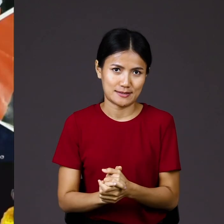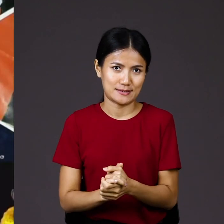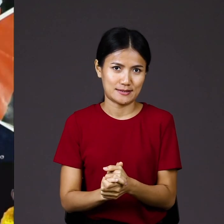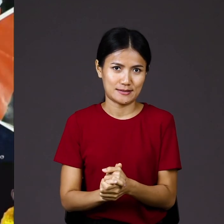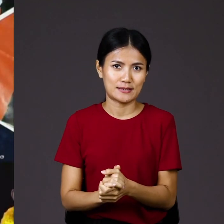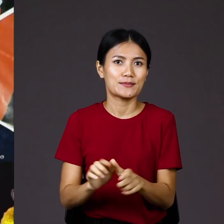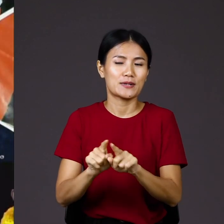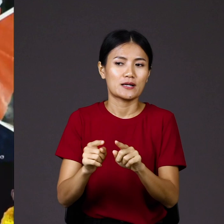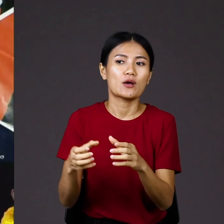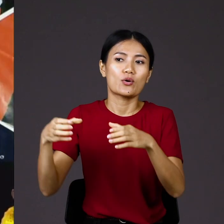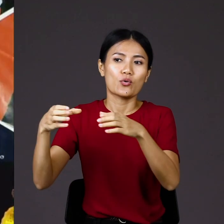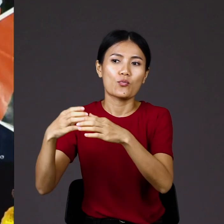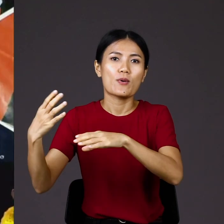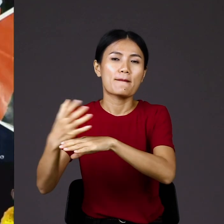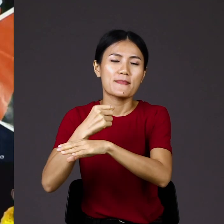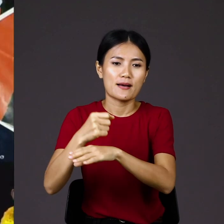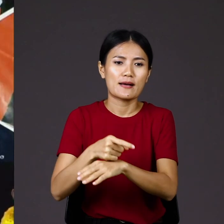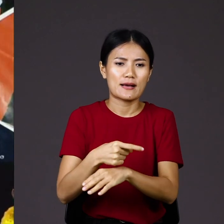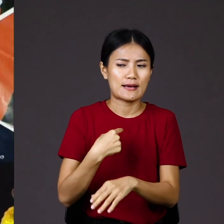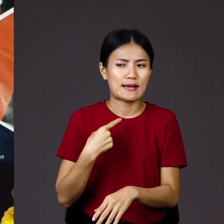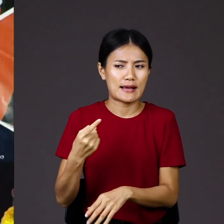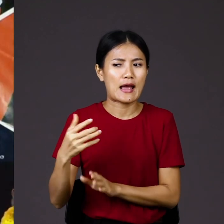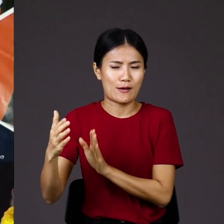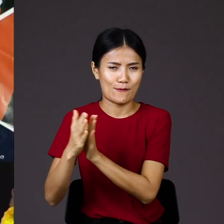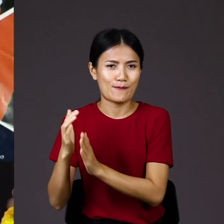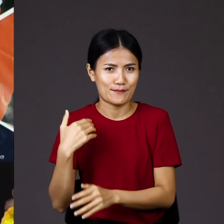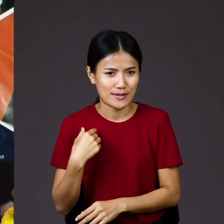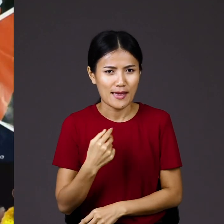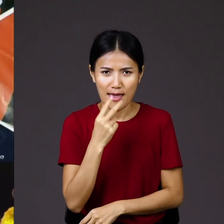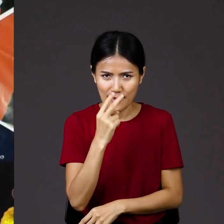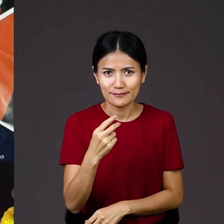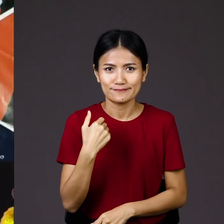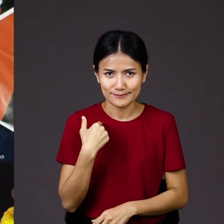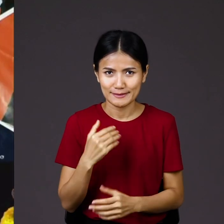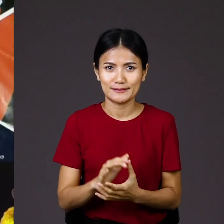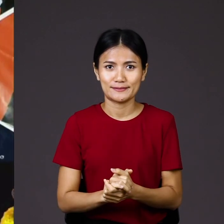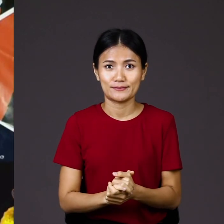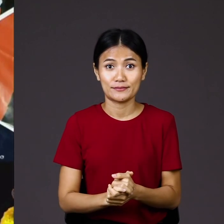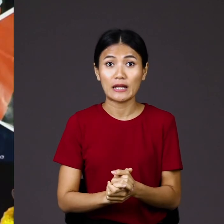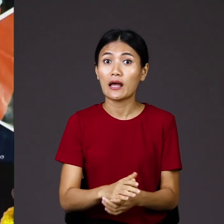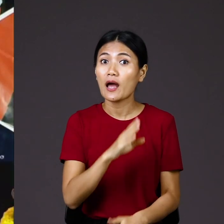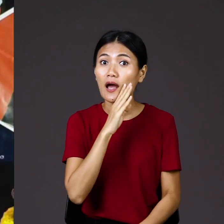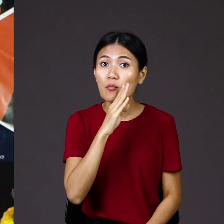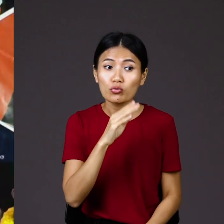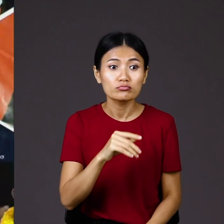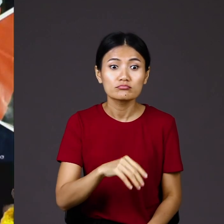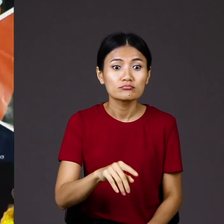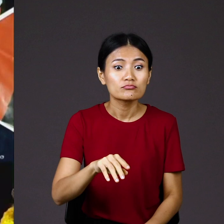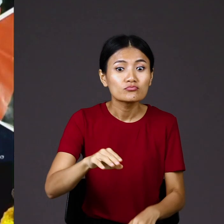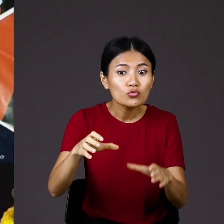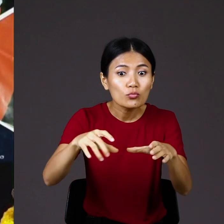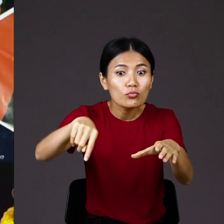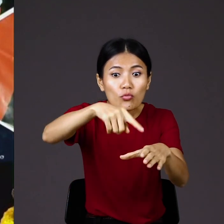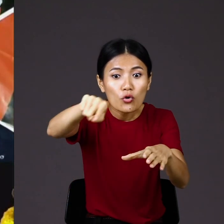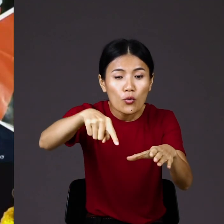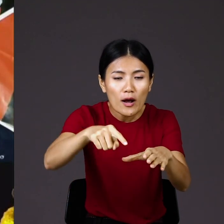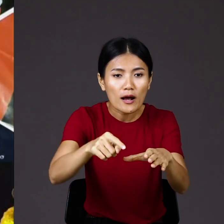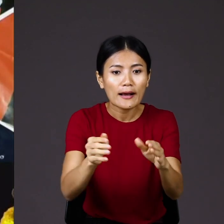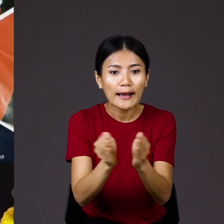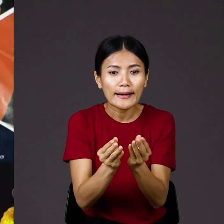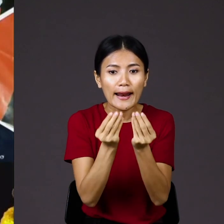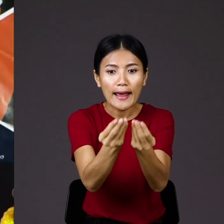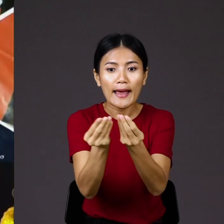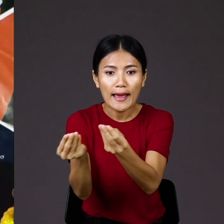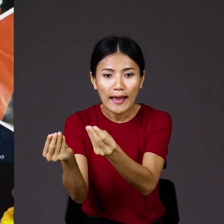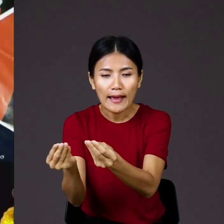กลุ่มการเมืองพรรคการเมืองต่างๆที่อยู่ในรัฐบาลอยู่แล้วถ้าพวกเขาเหล่านี้ชนะการเลือกตั้ง